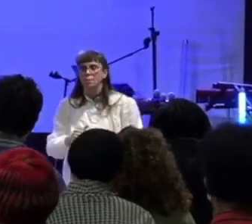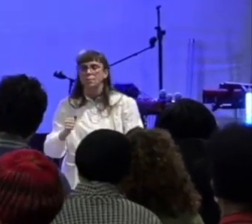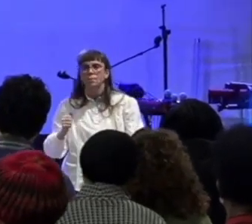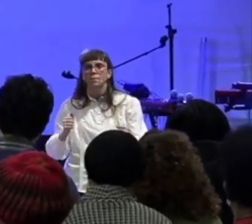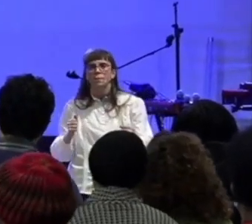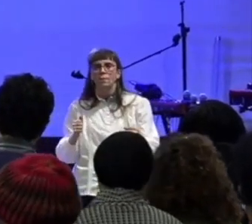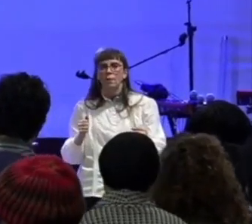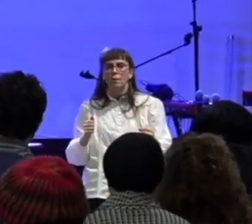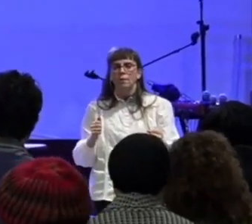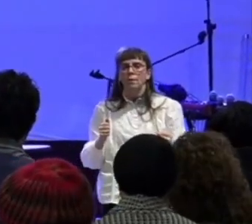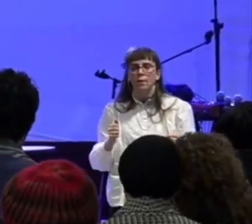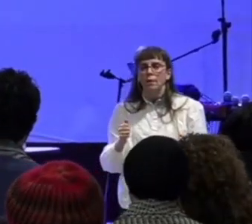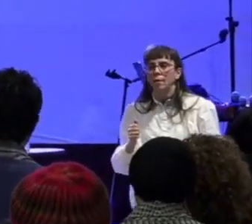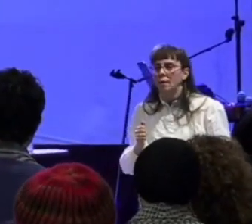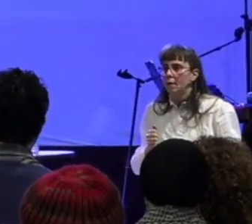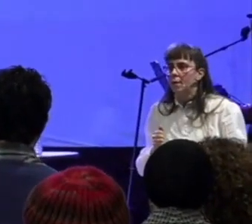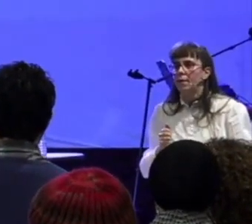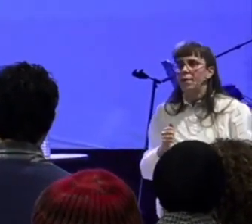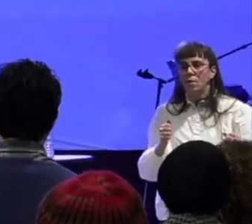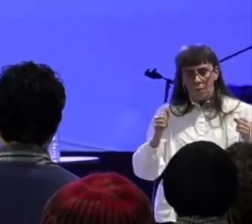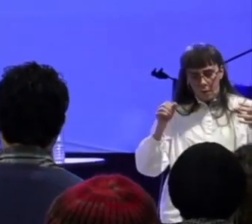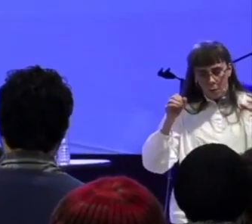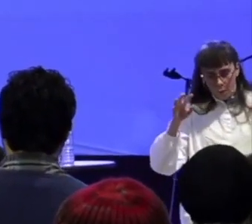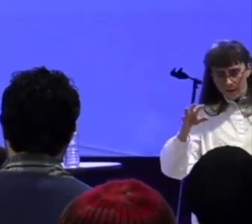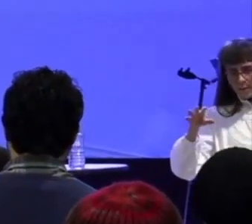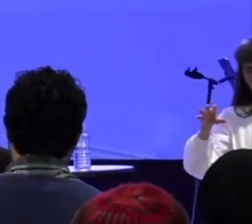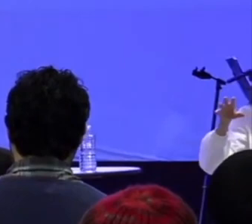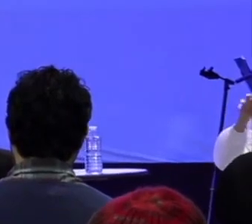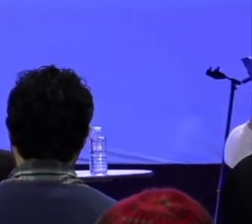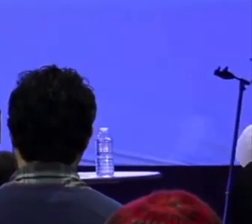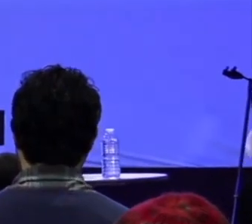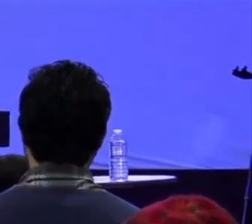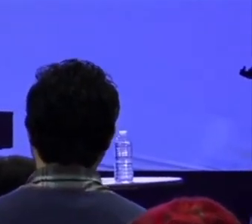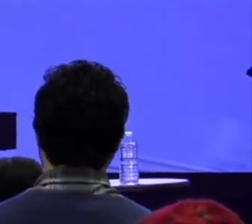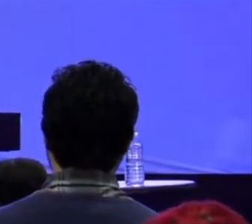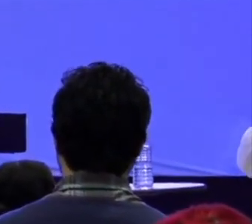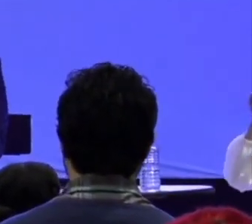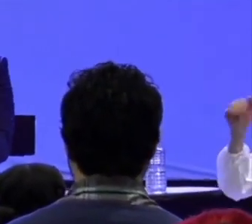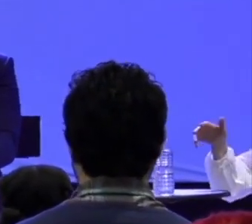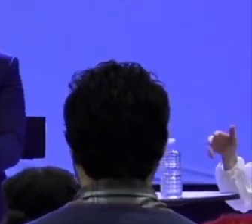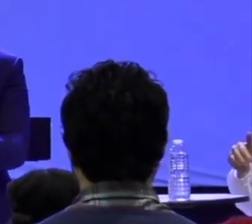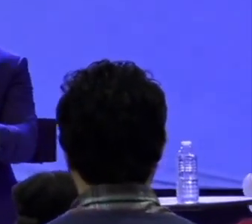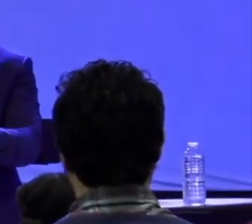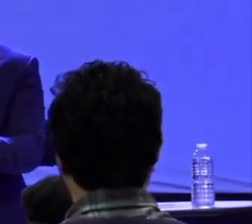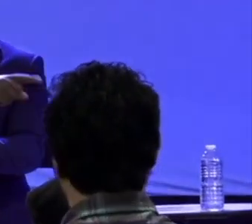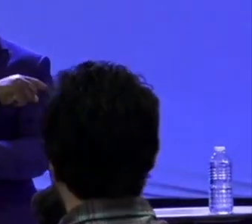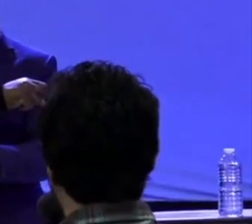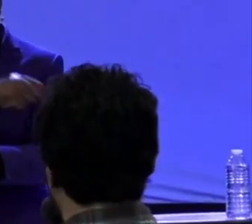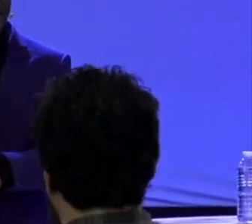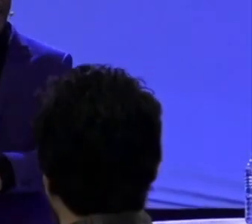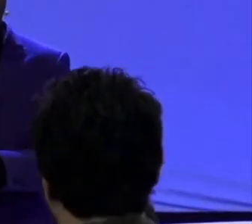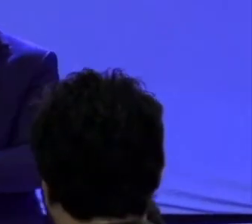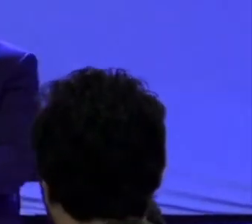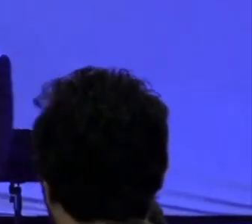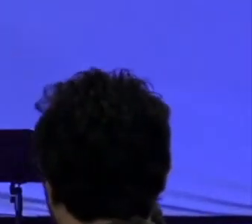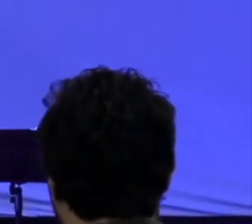a une prison dans le monde spirituel qu'on appelle l'abîme. Il y a une prison, hein, comme ici. Vous savez, tout ce qui se passe ici, c'est ce qui